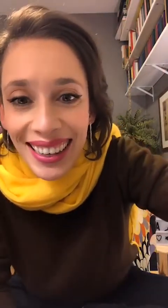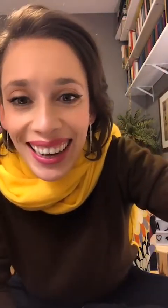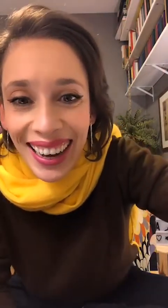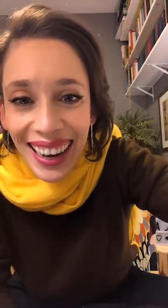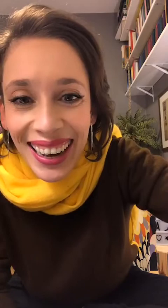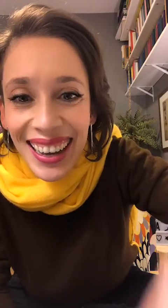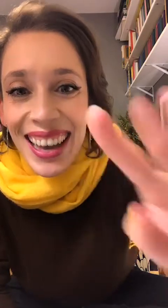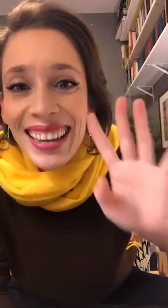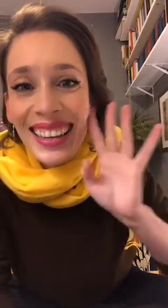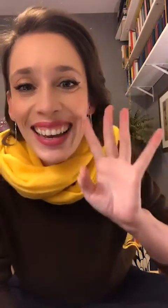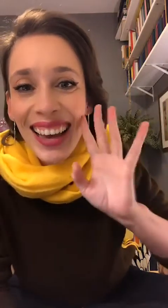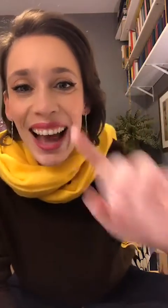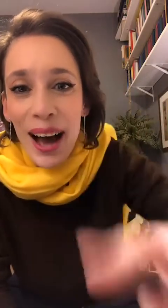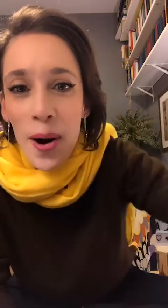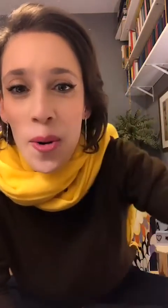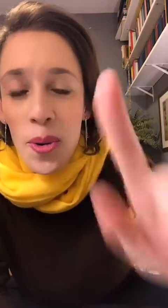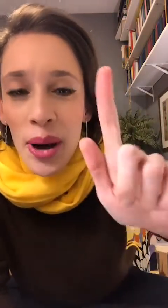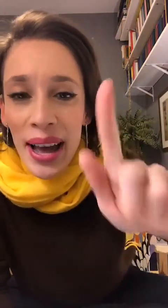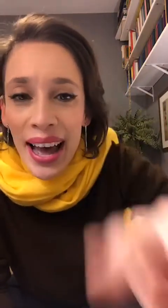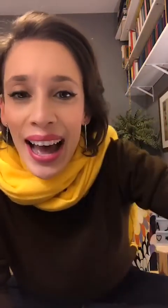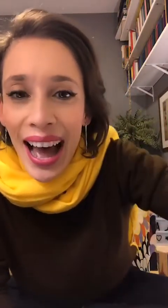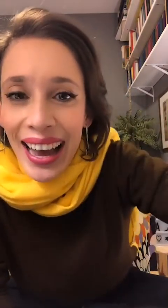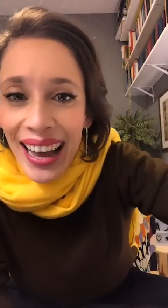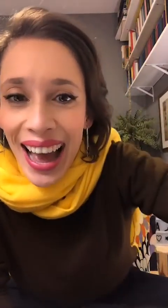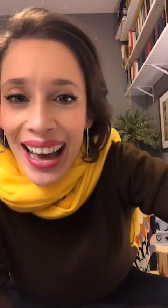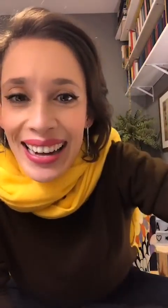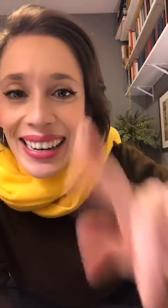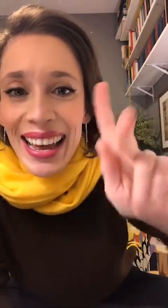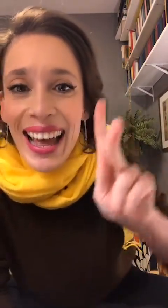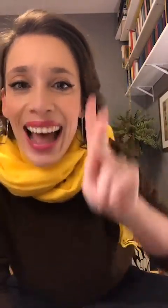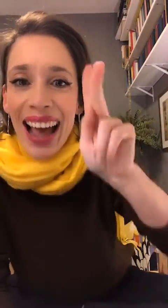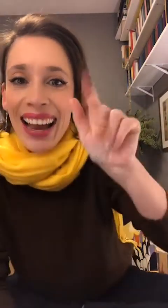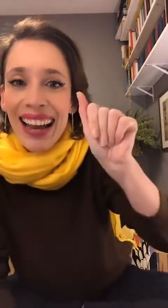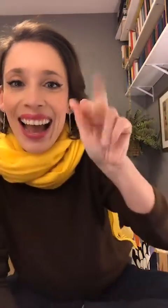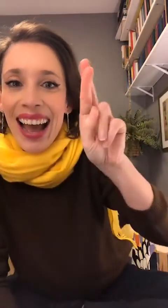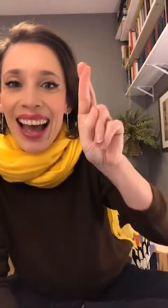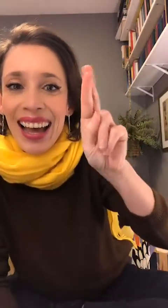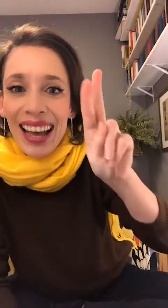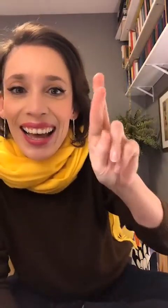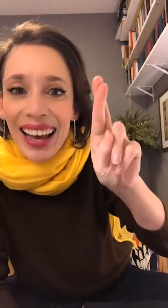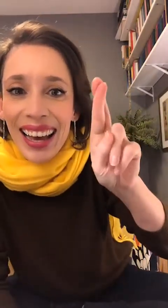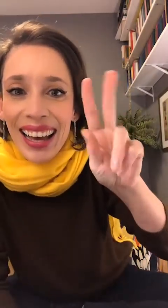perguntas! Que legal! A